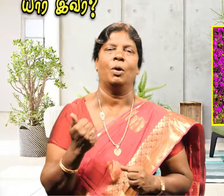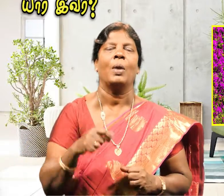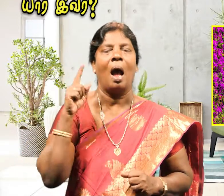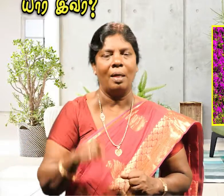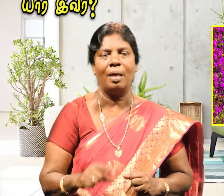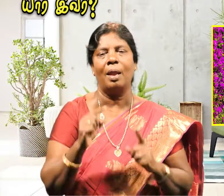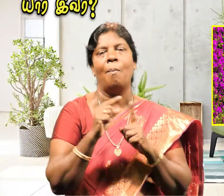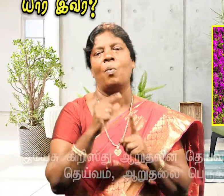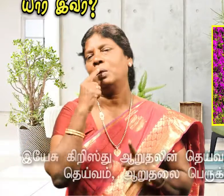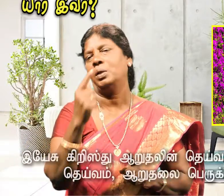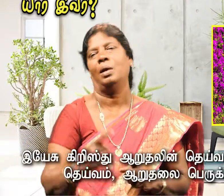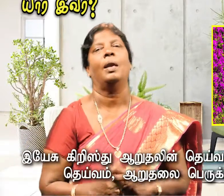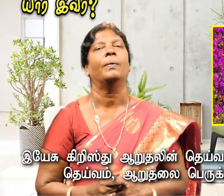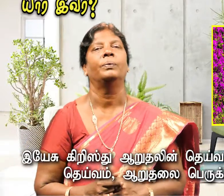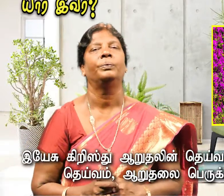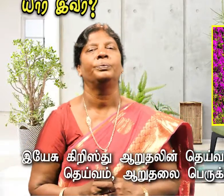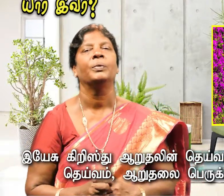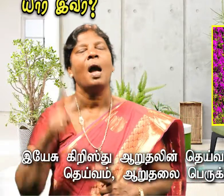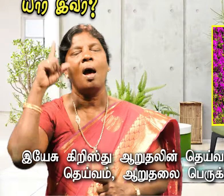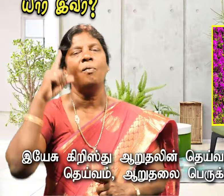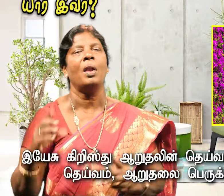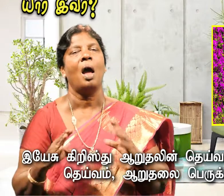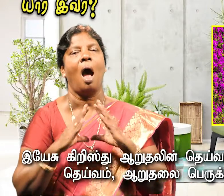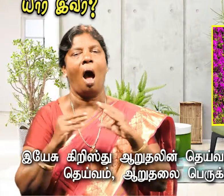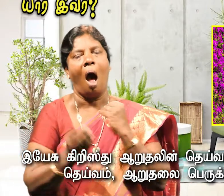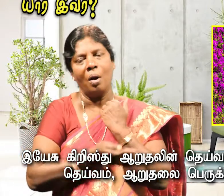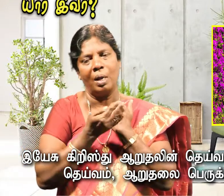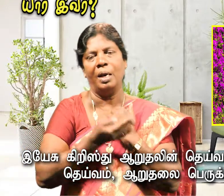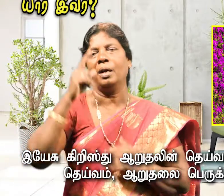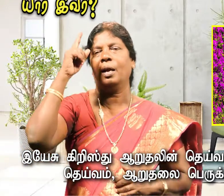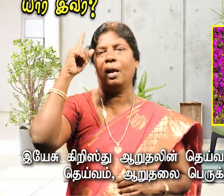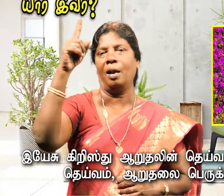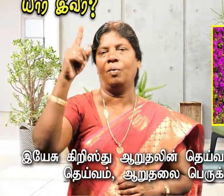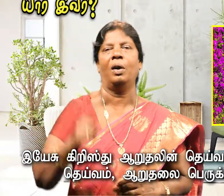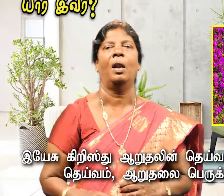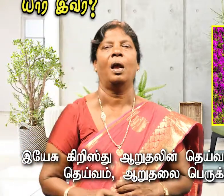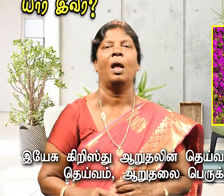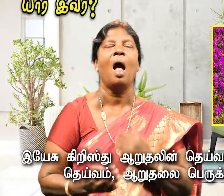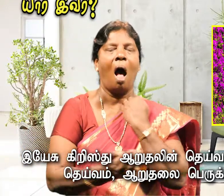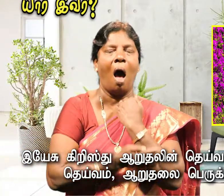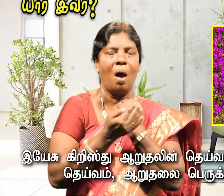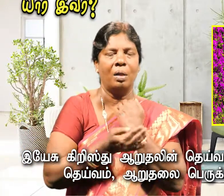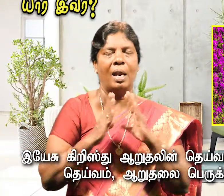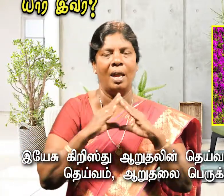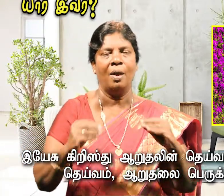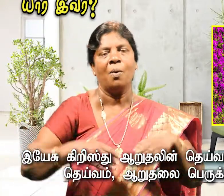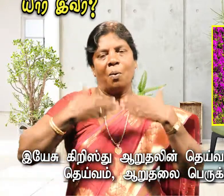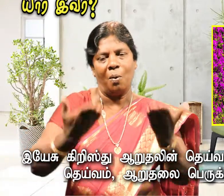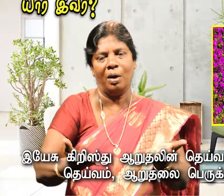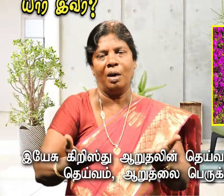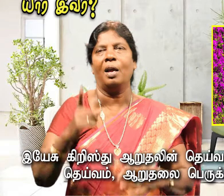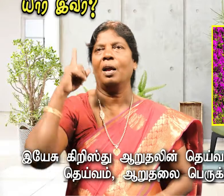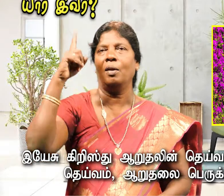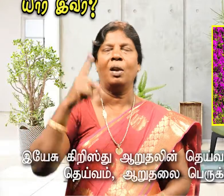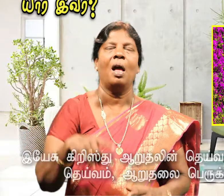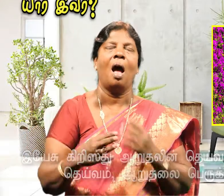முடியும். அதைத்தான் பவுல் சொல்லுகிறார், அவர் ஆறுதலின் கடவுள், அவர் ஆறுதலை அருளும் கடவுள்,